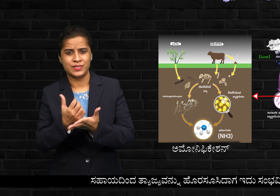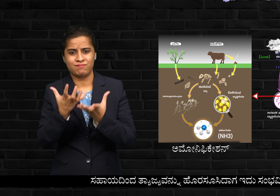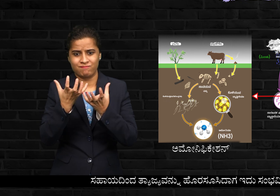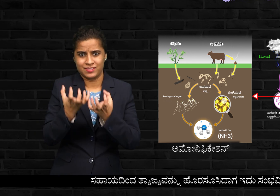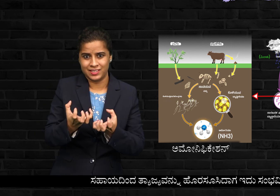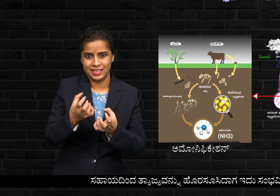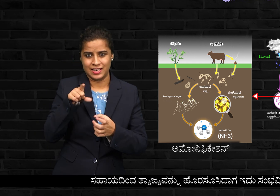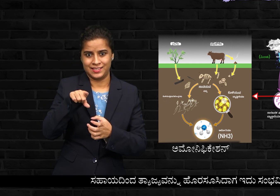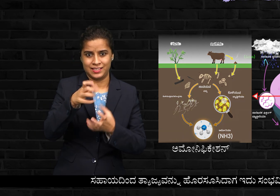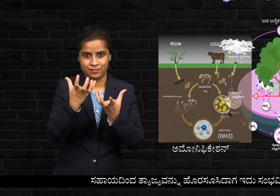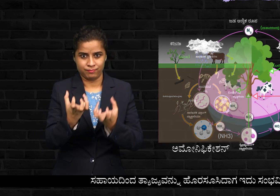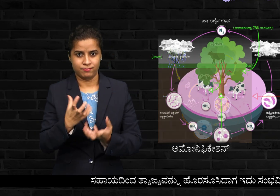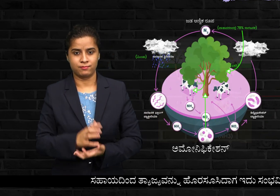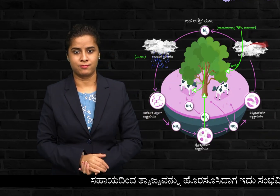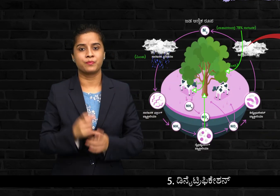ಸಂಭವಿಸುತ್ತದೆ.